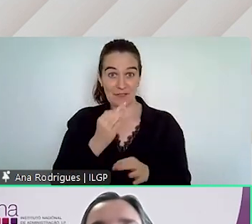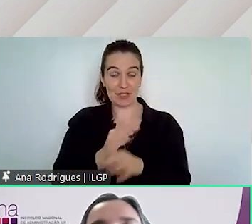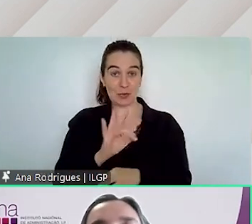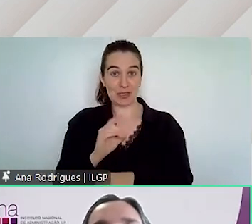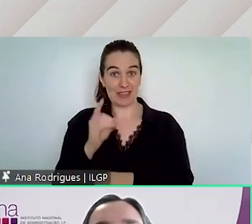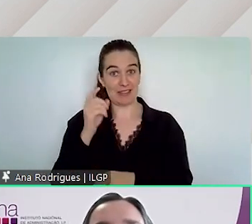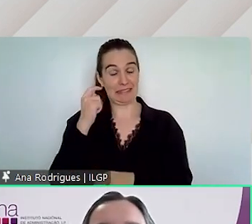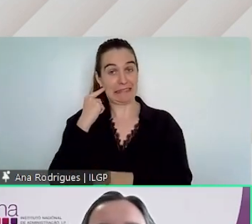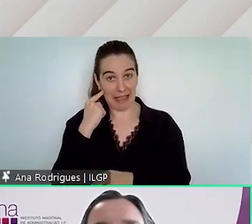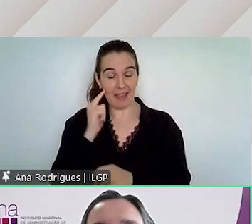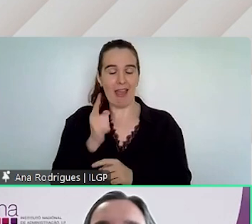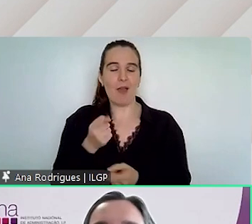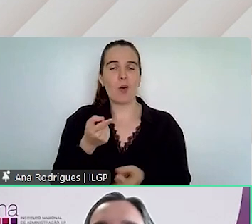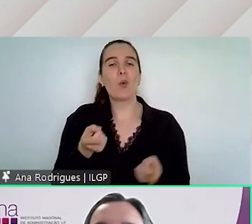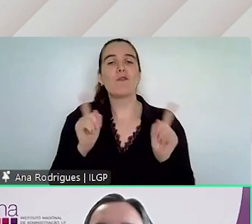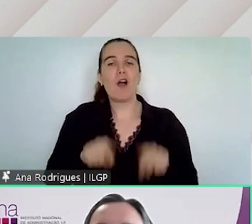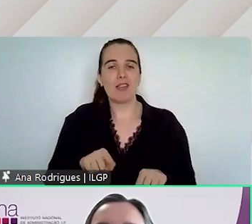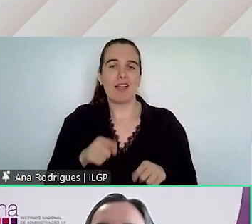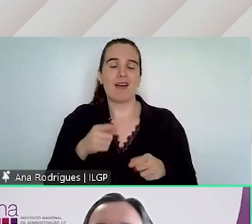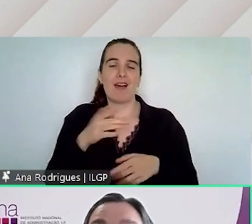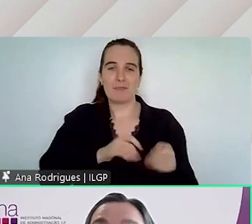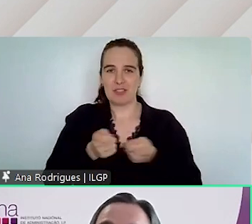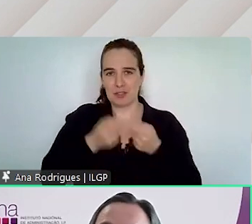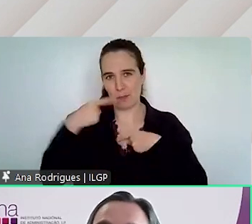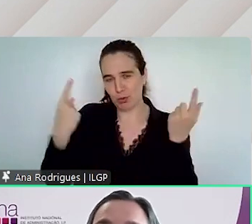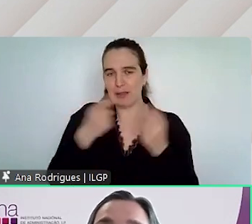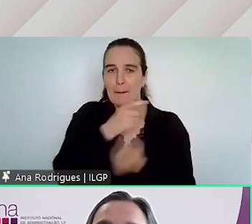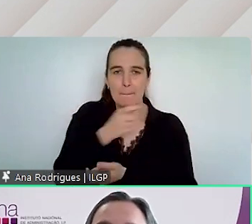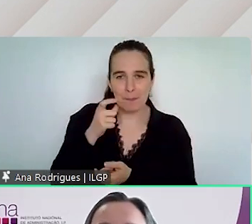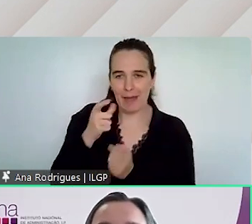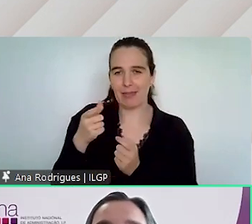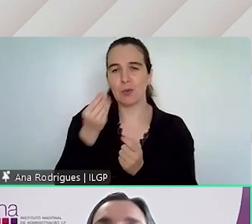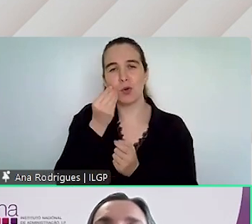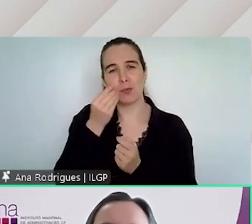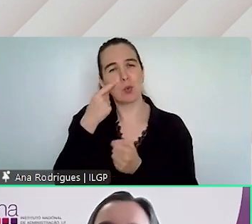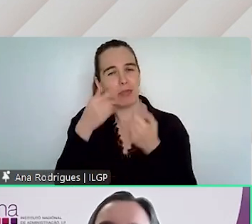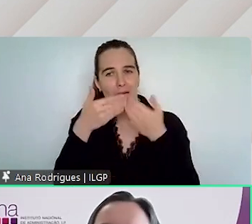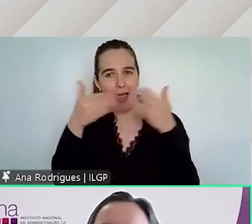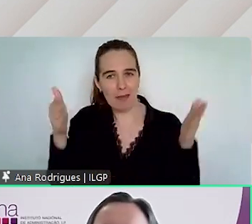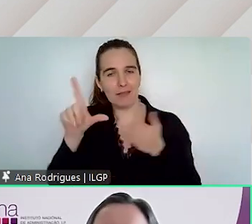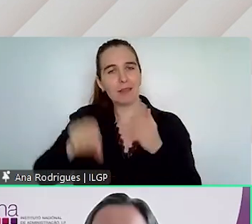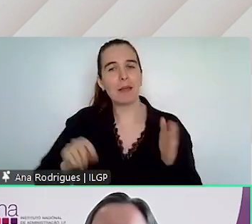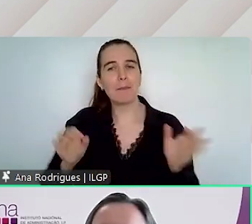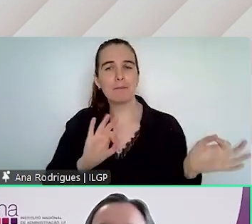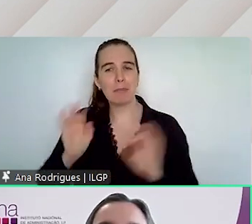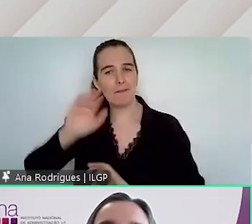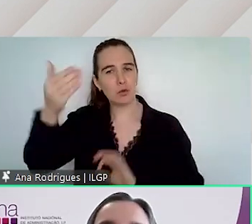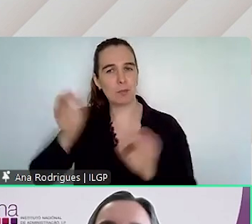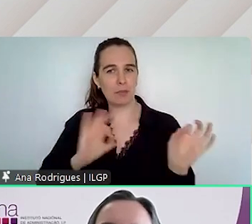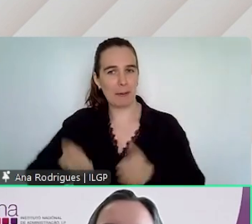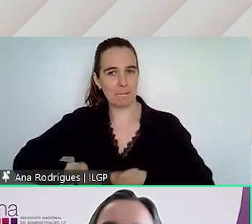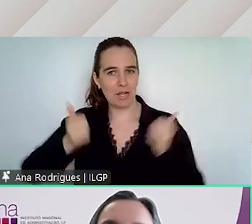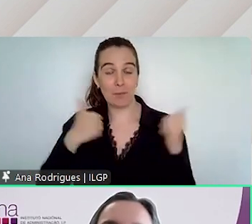INA é também reafirmar o compromisso com uma administração pública mais aberta ao conhecimento e mais preparada para o futuro.